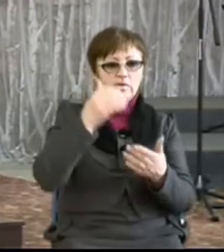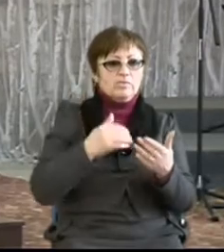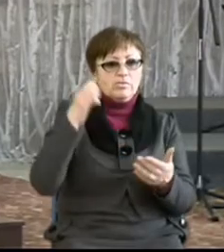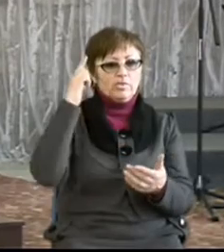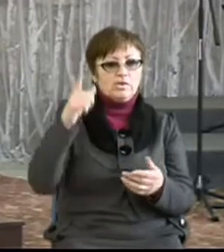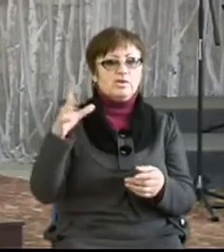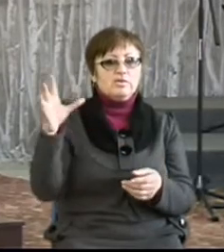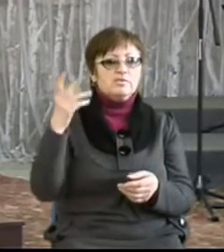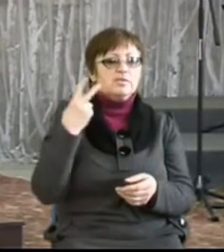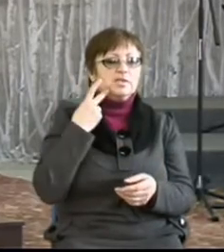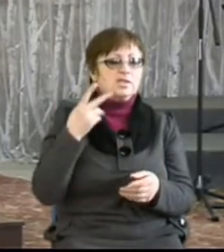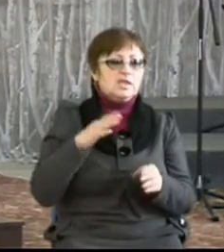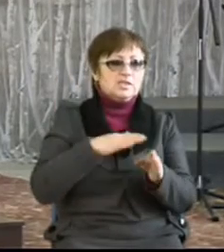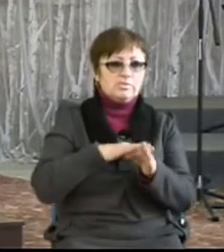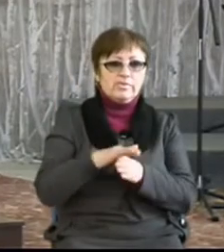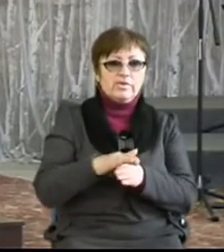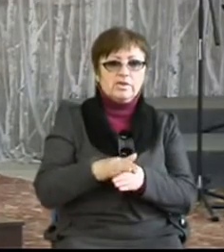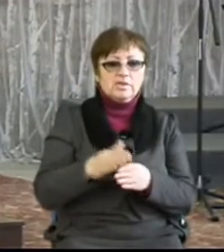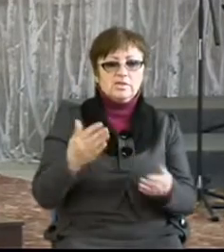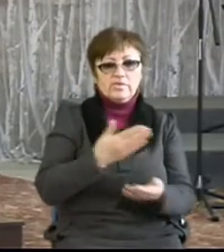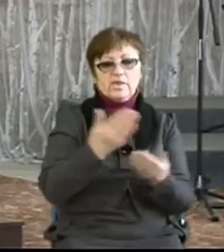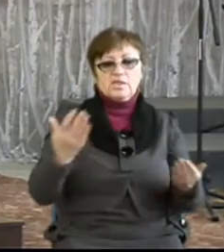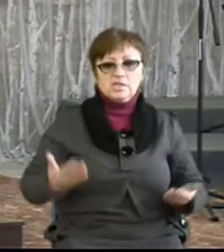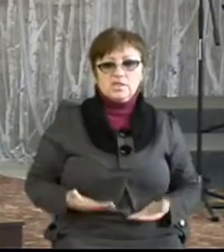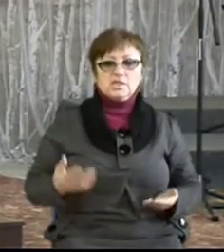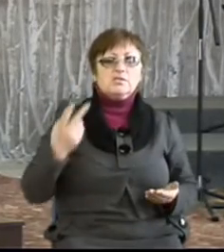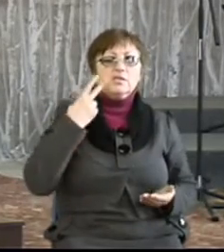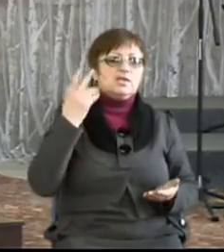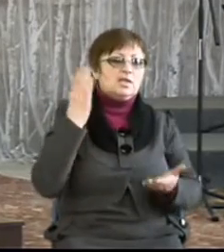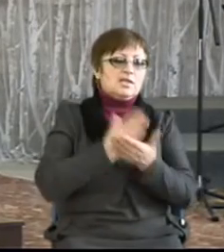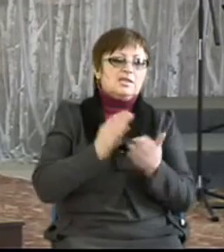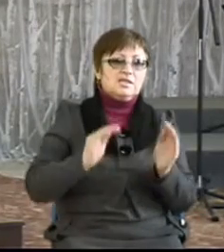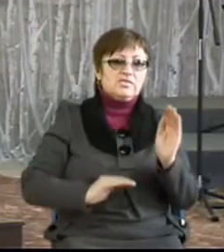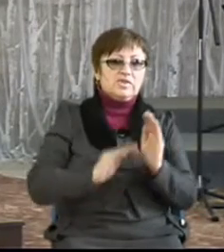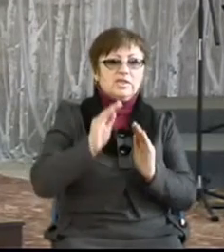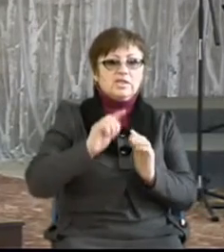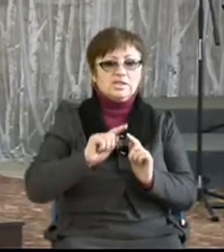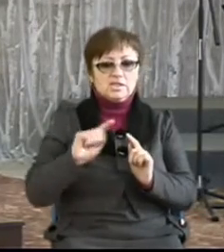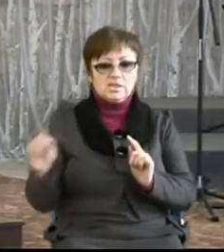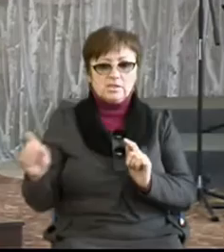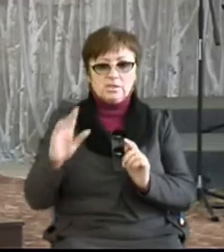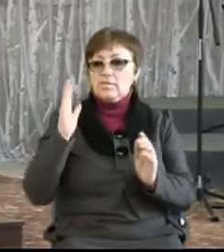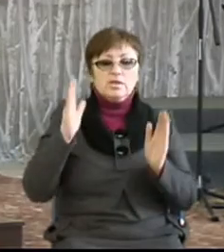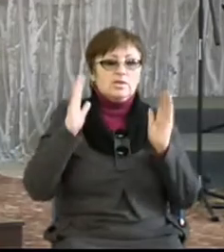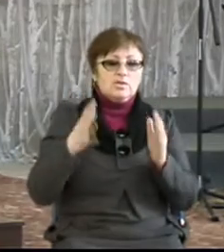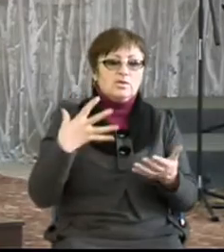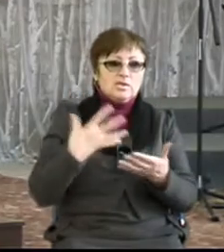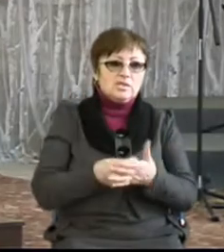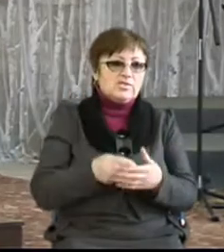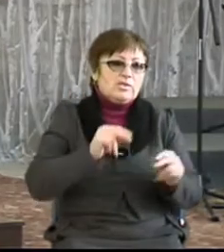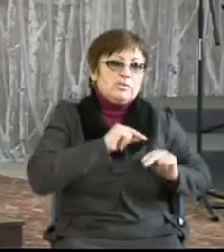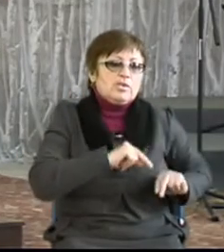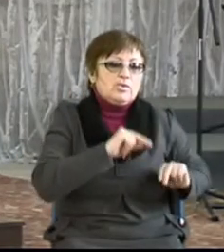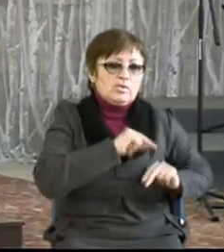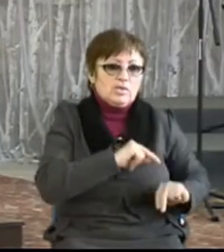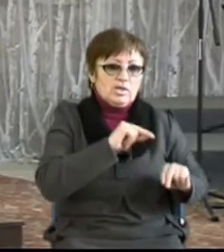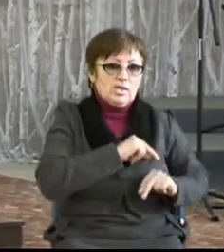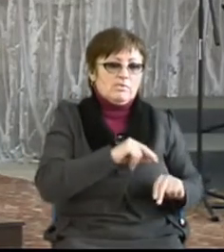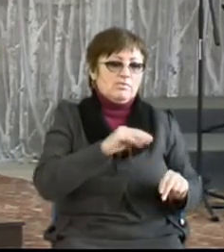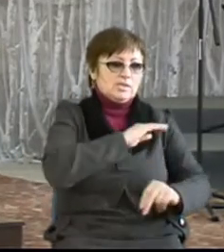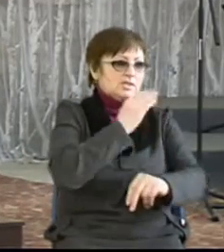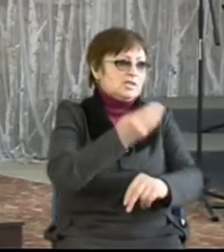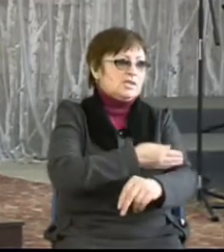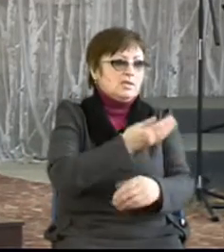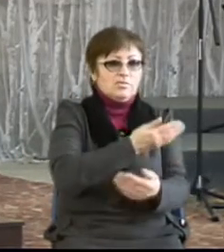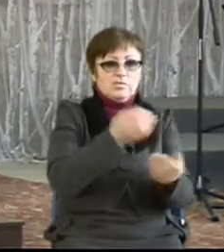Мы должны это всегда помнить, что в нашей жизни всегда есть место сверхъестественному. Не только своими трудами и